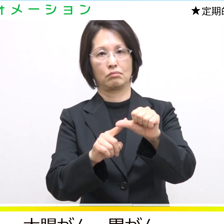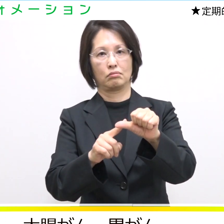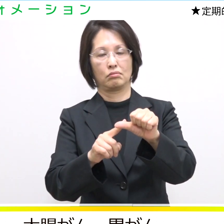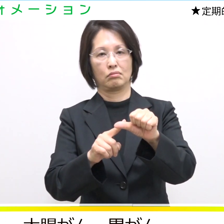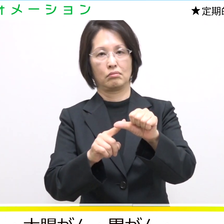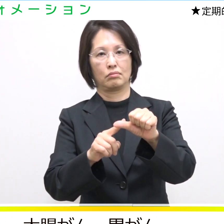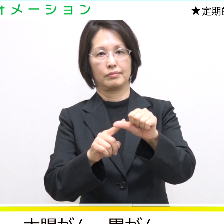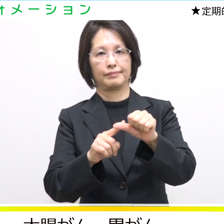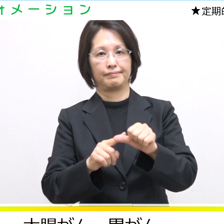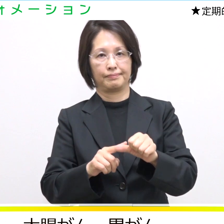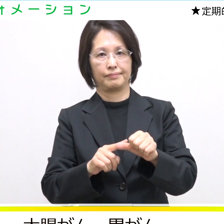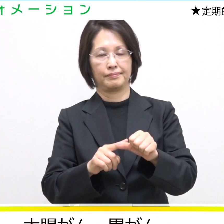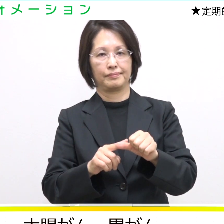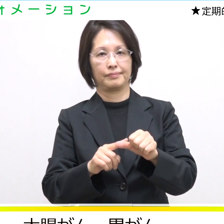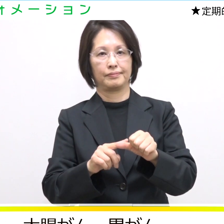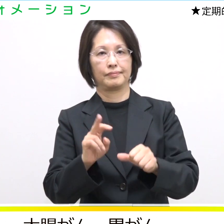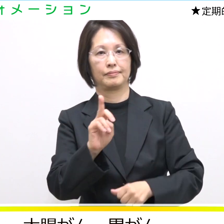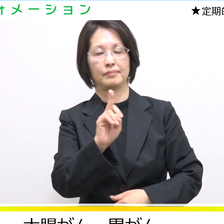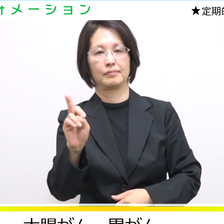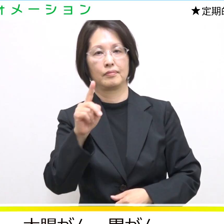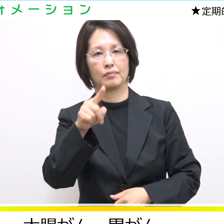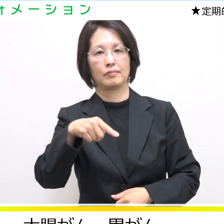が乳